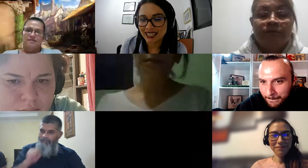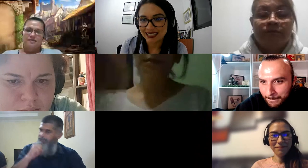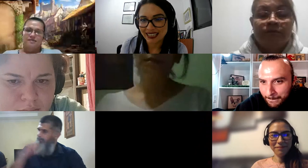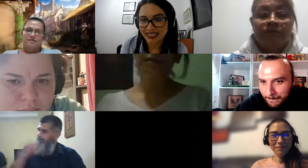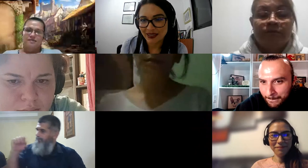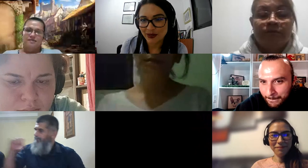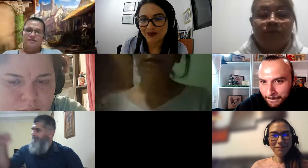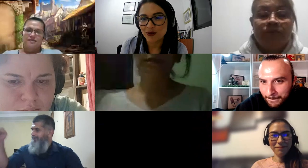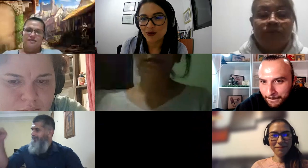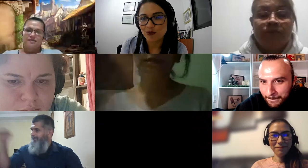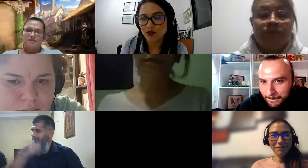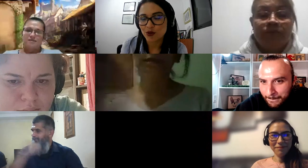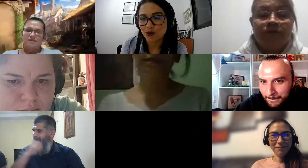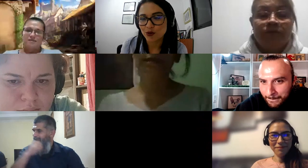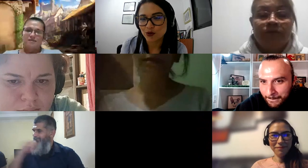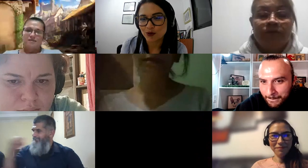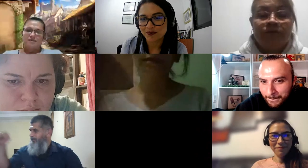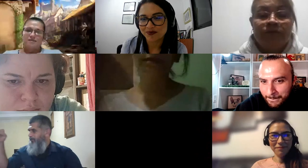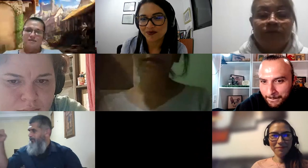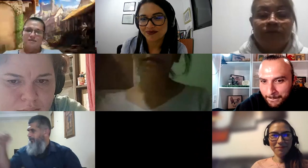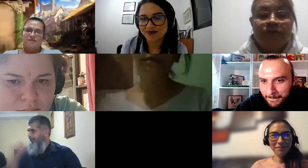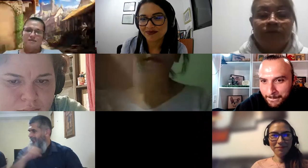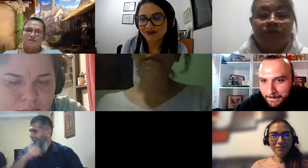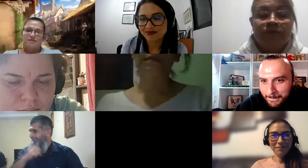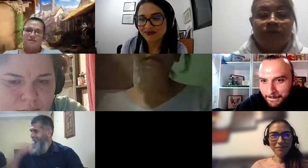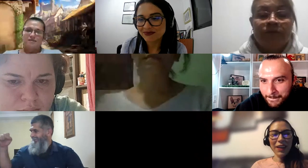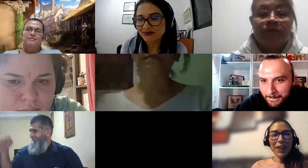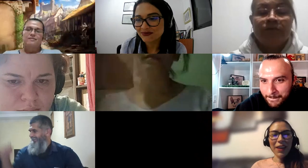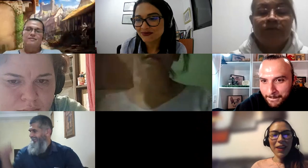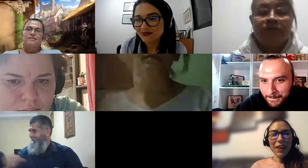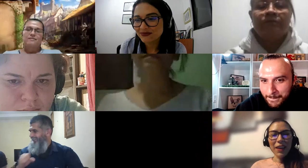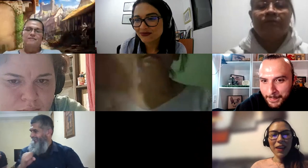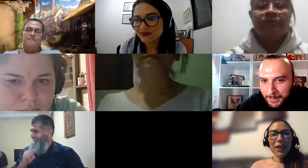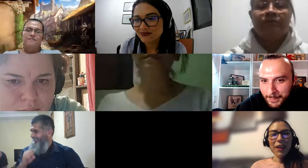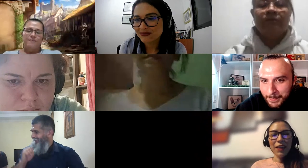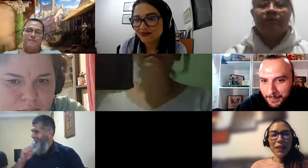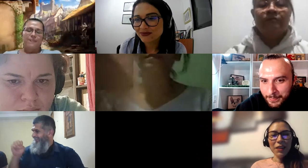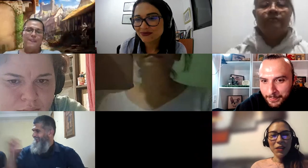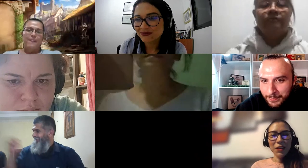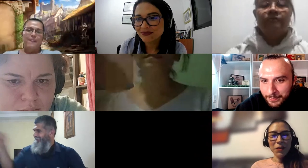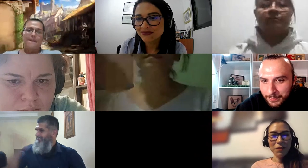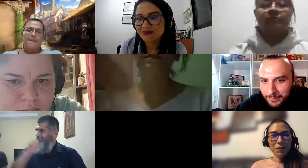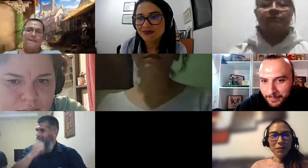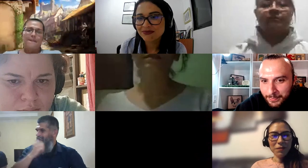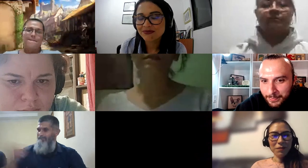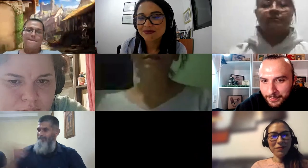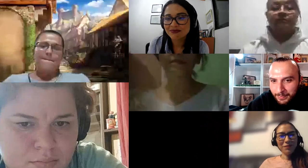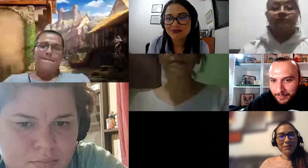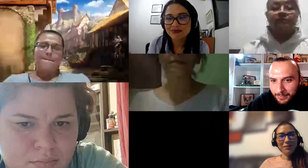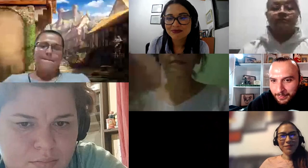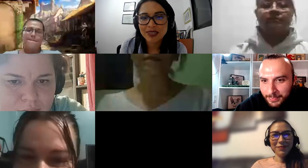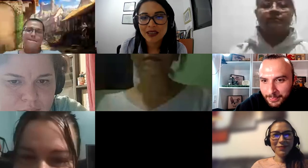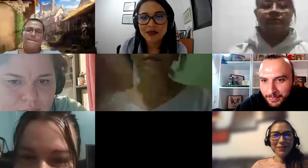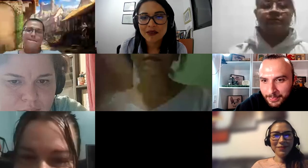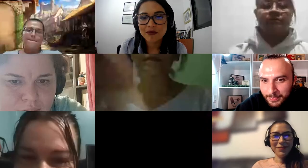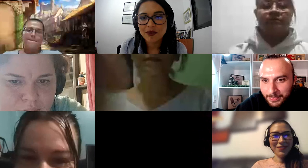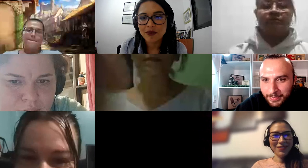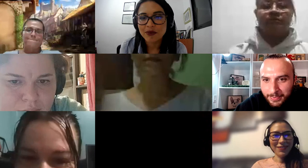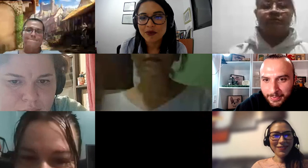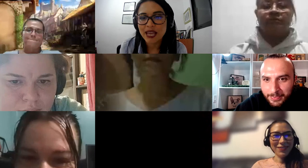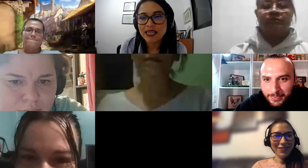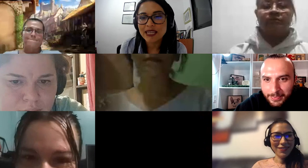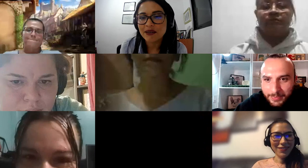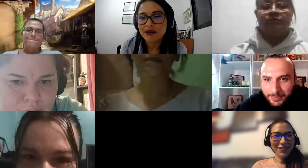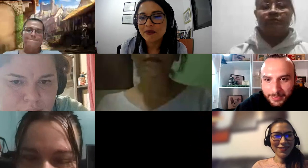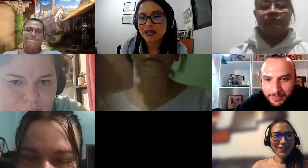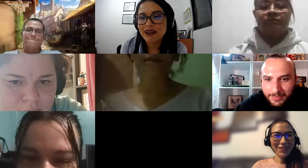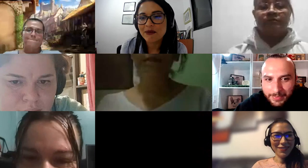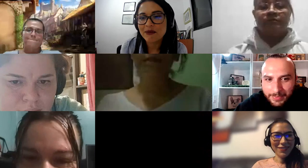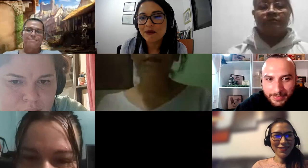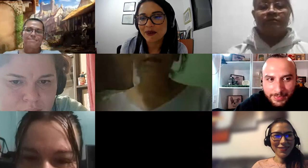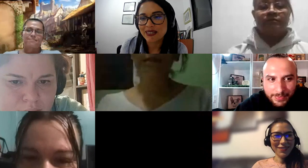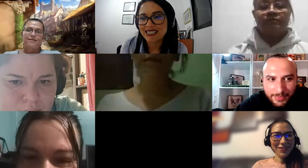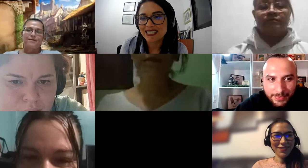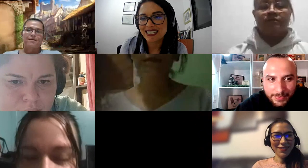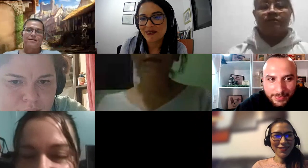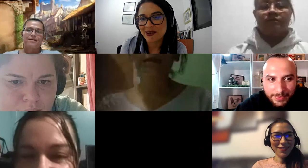el día de hoy. Con mucho gusto. Yo quiero hacer una pregunta. Muy bien, ¿quién me habla? Para ver si la